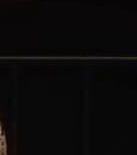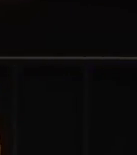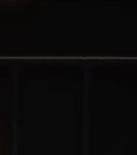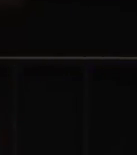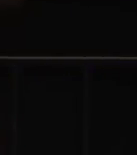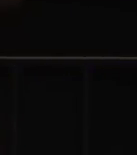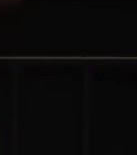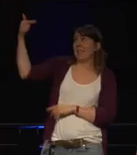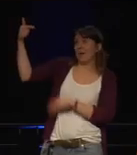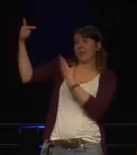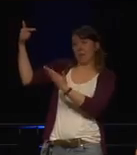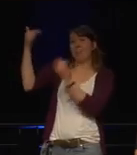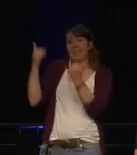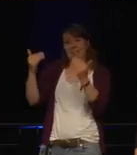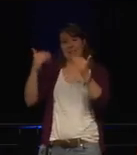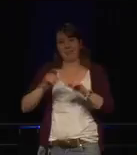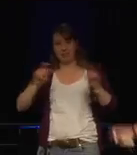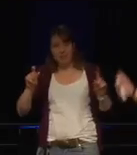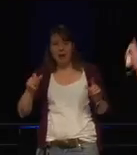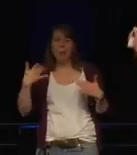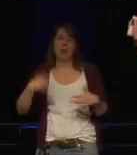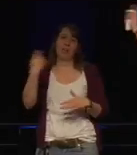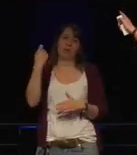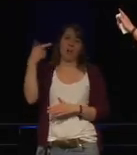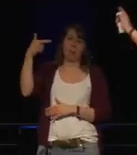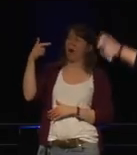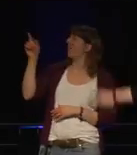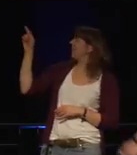Así que cambiando de una cámara barata a una cámara muy moderna.